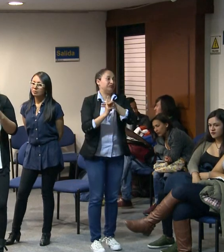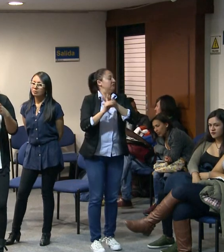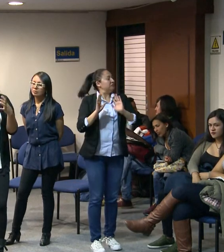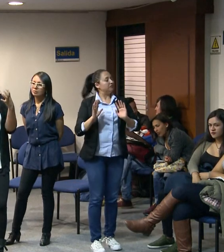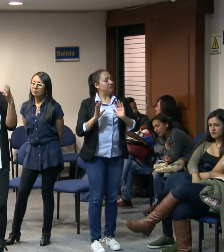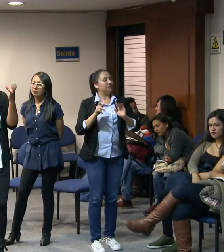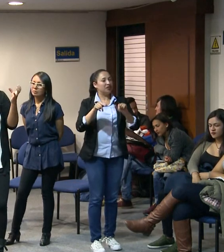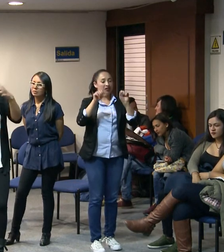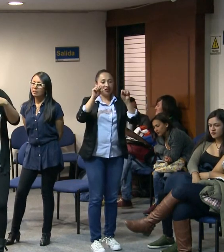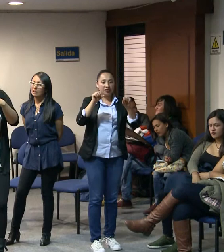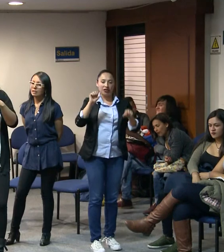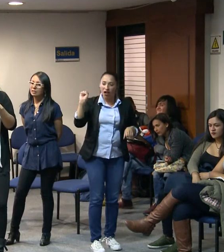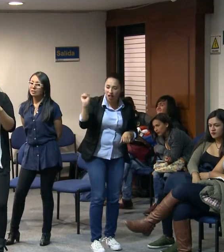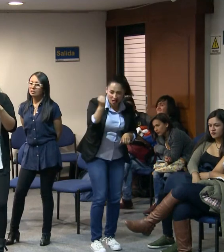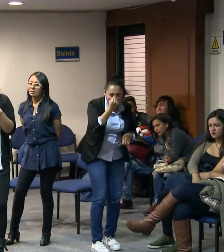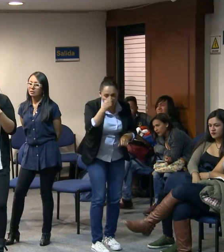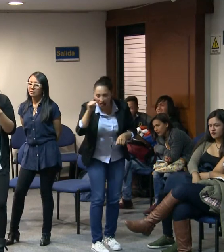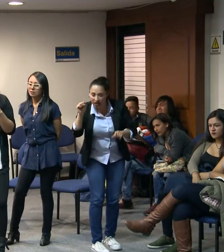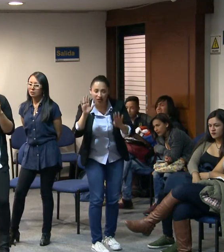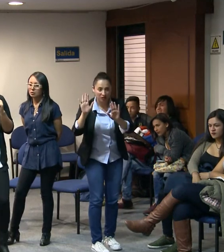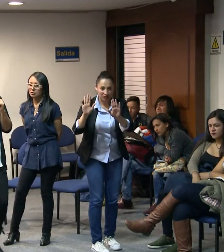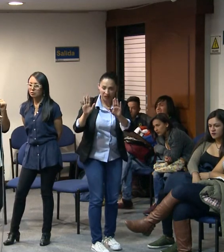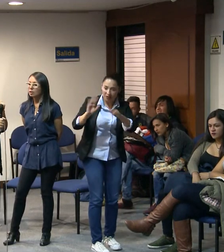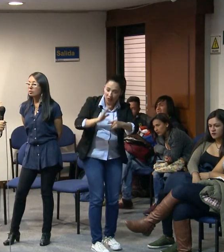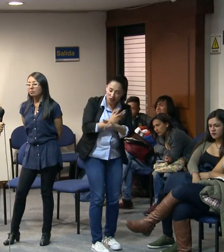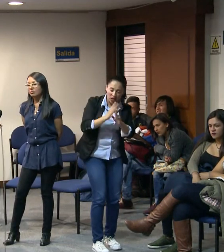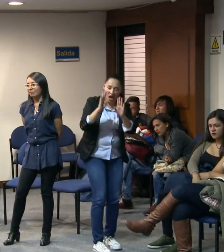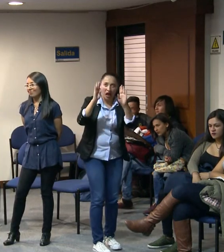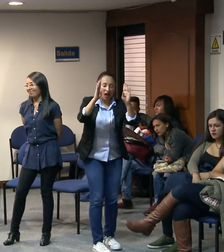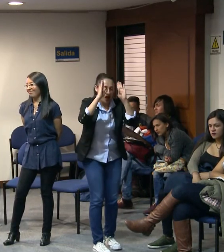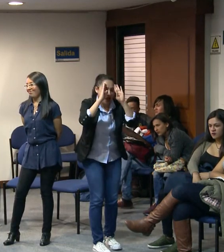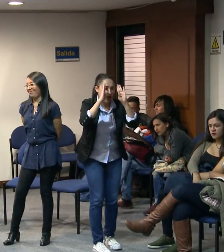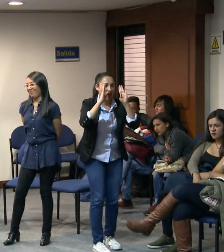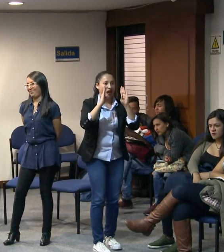para volverlos a traer a la actividad.